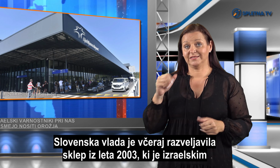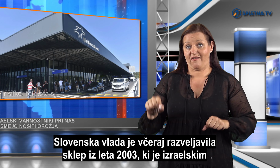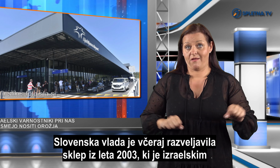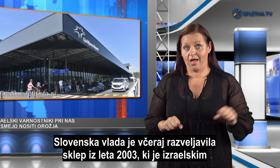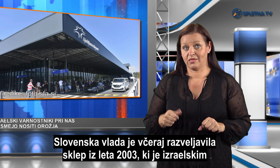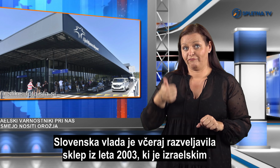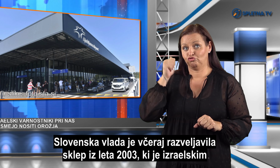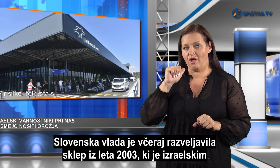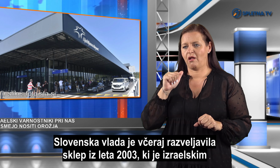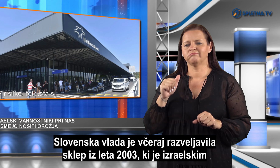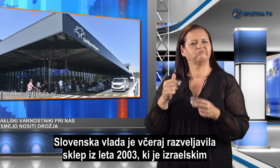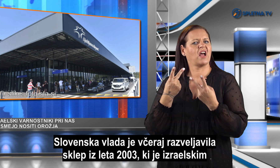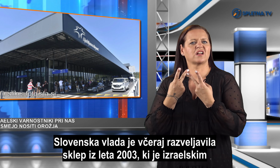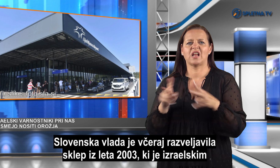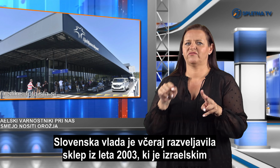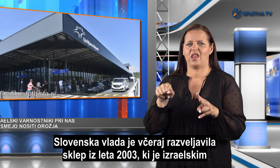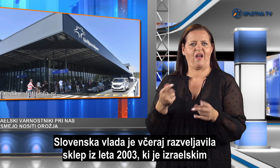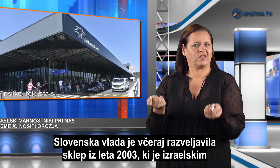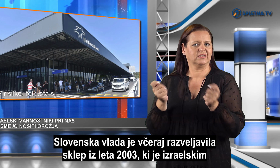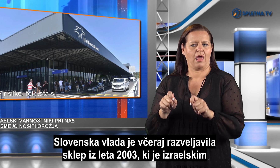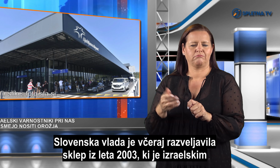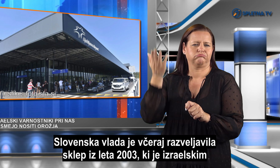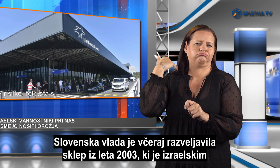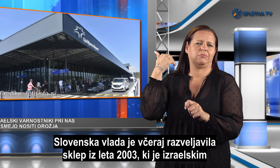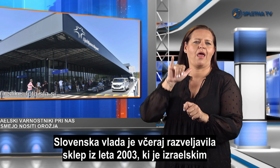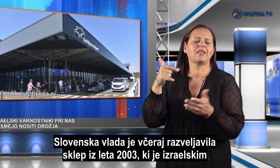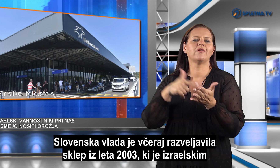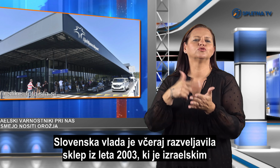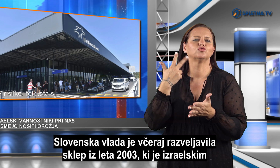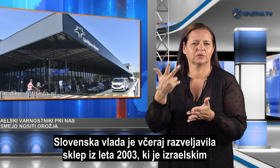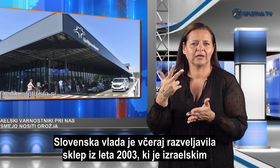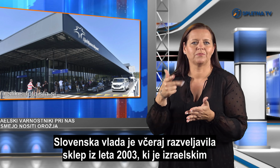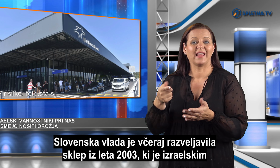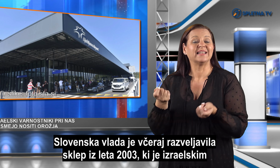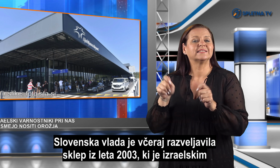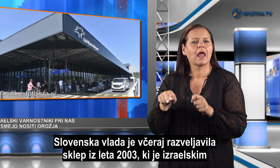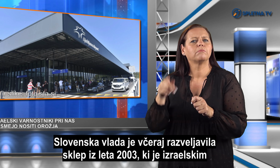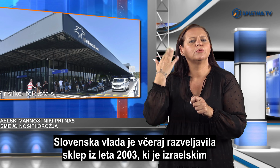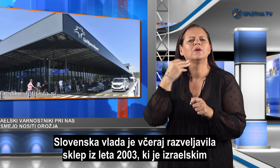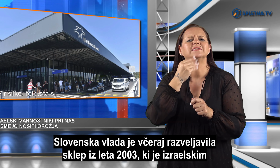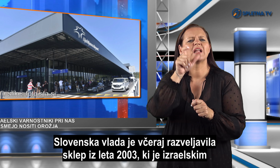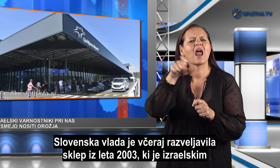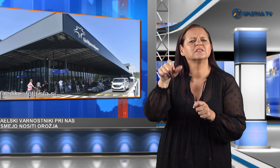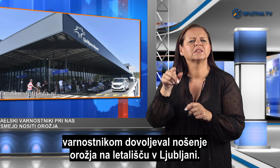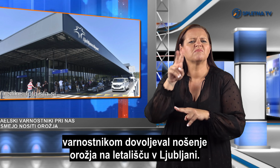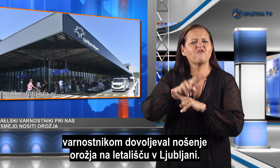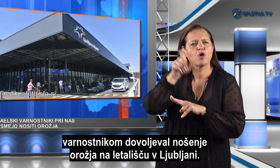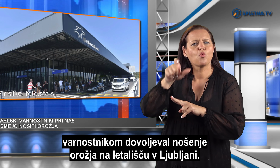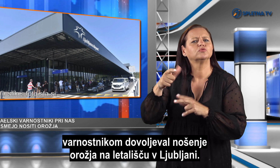Slovenska vlada je včeraj razveljavila sklep iz leta 2003, ki je izraelskim varnostnikom